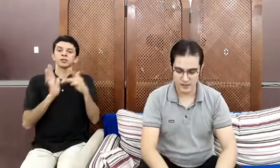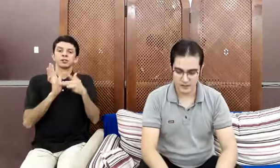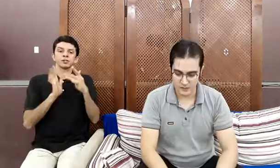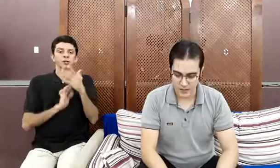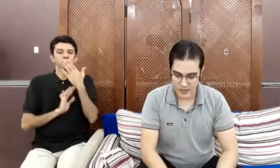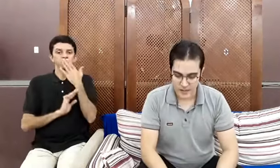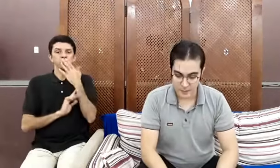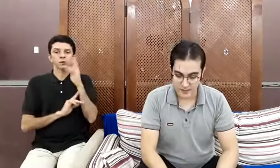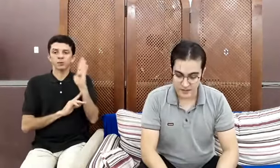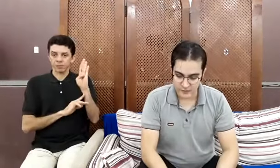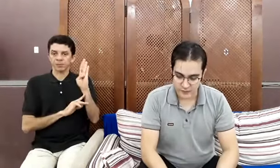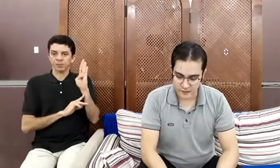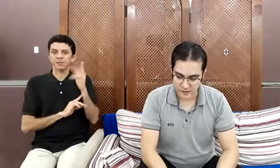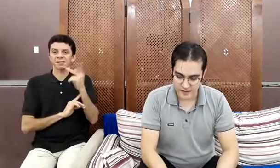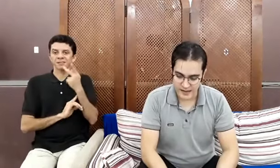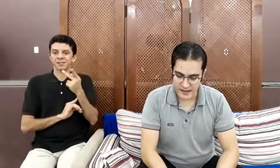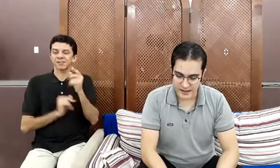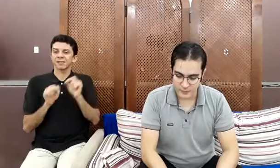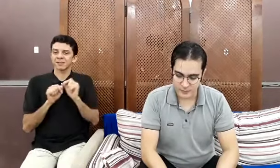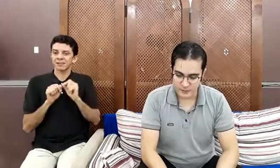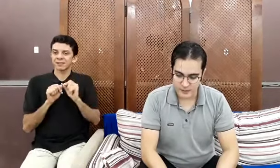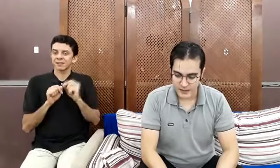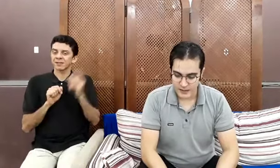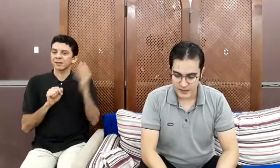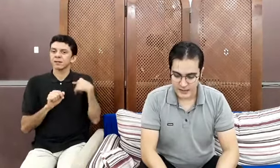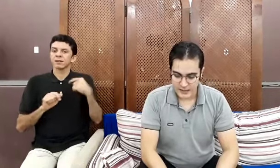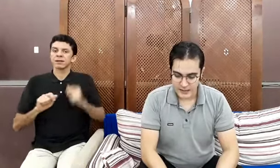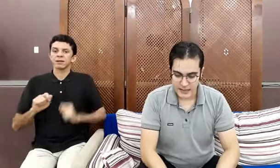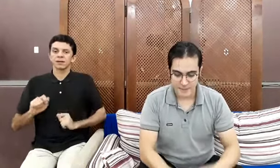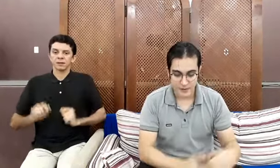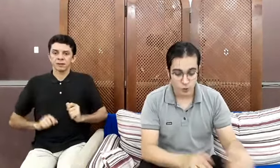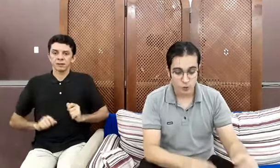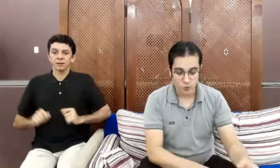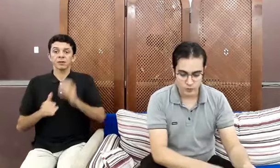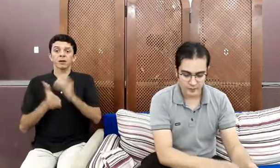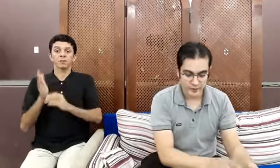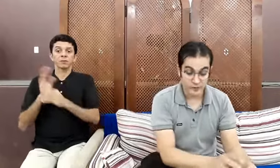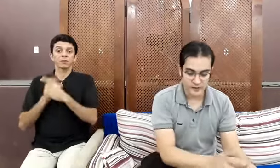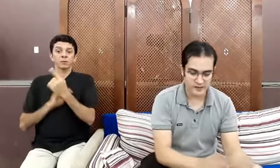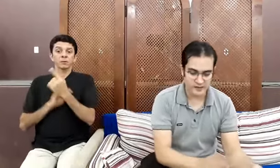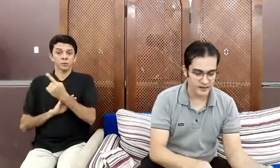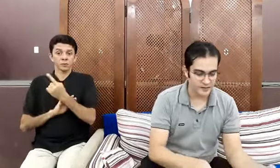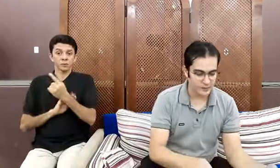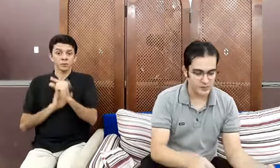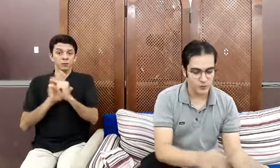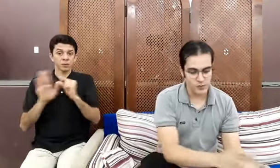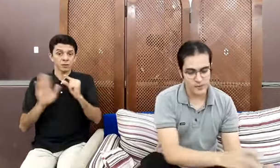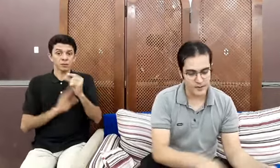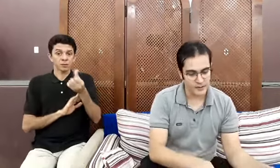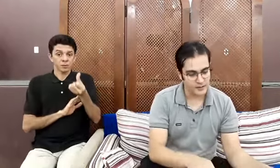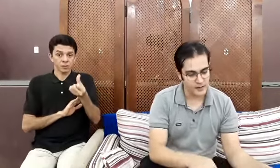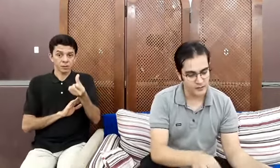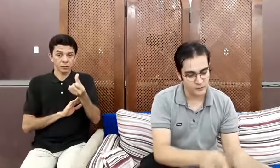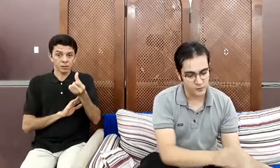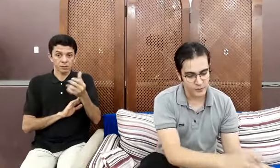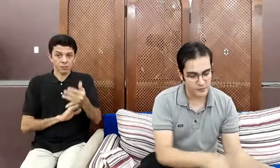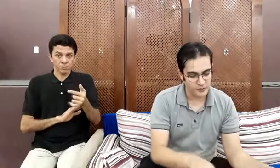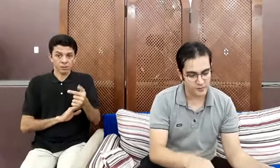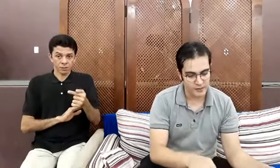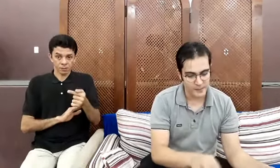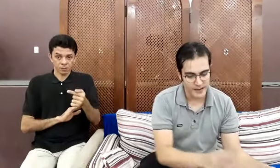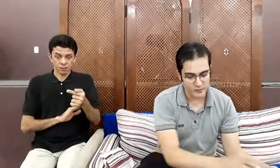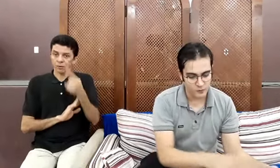lugar certo. A promessa que Jesus fez lá em Atos capítulo 1, versos 6 a 7. Então mantém tua mão aí em Atos